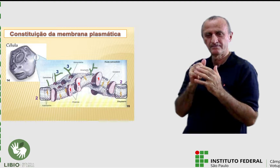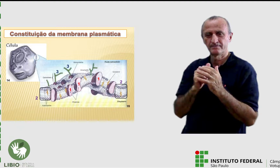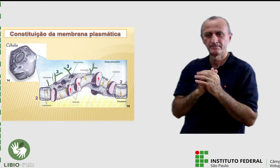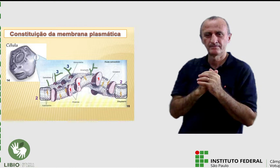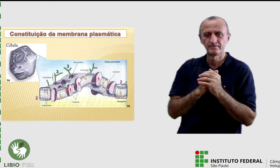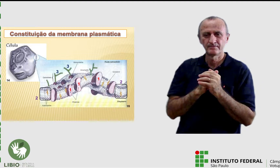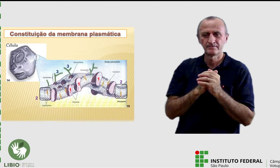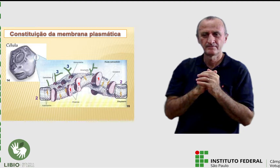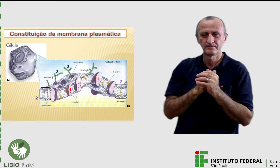2.